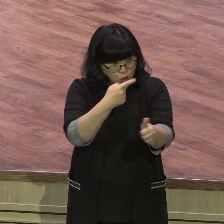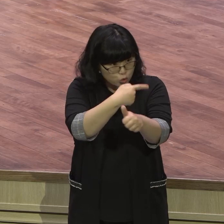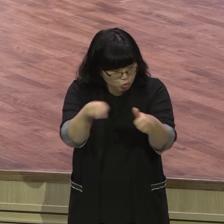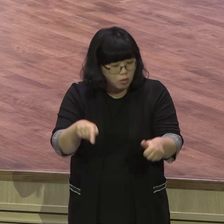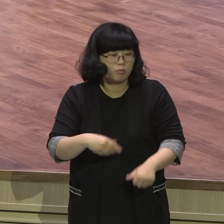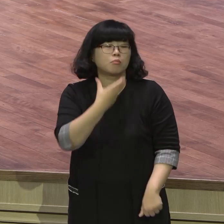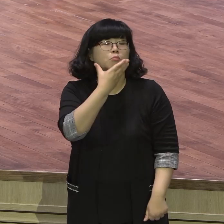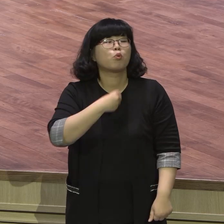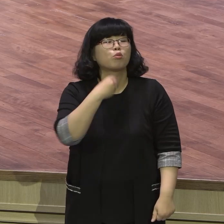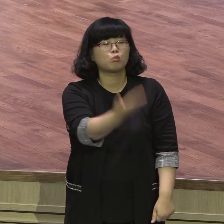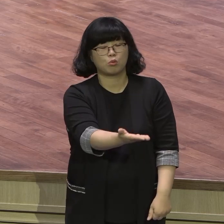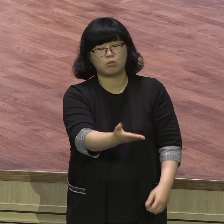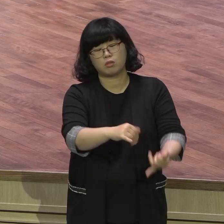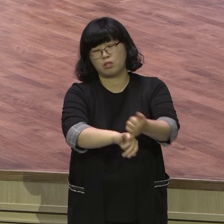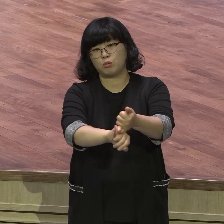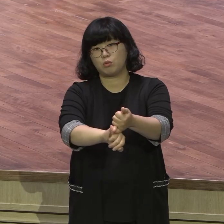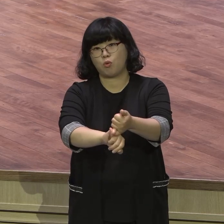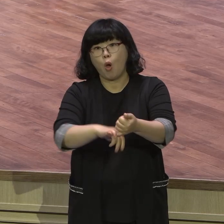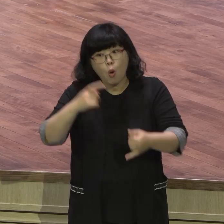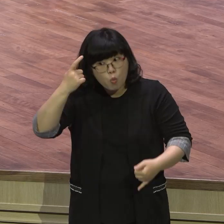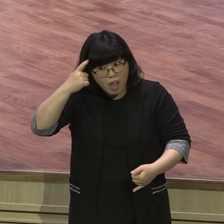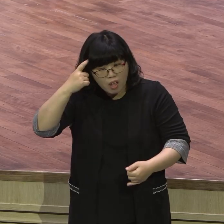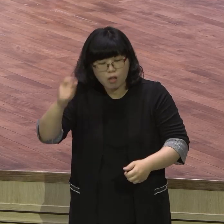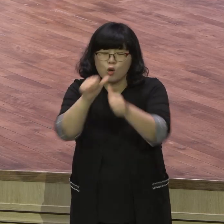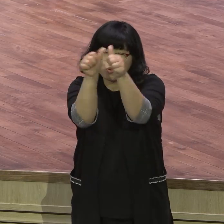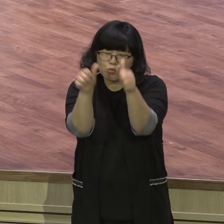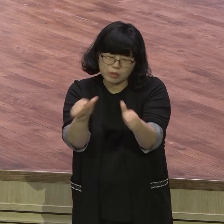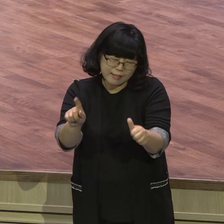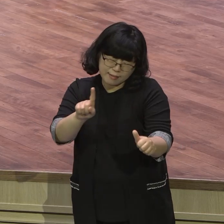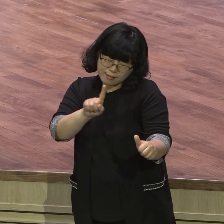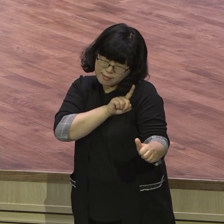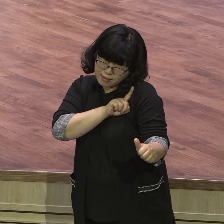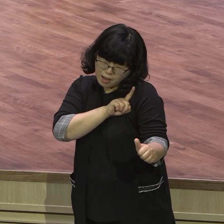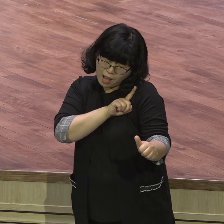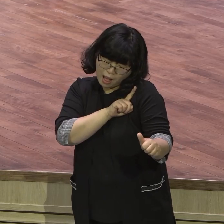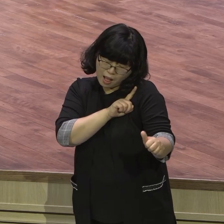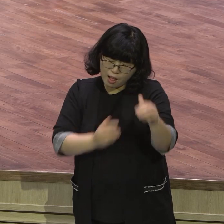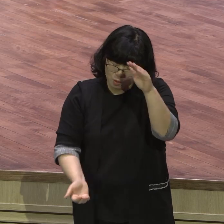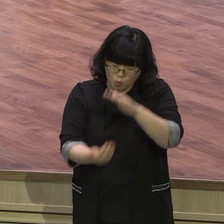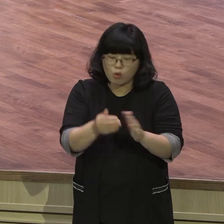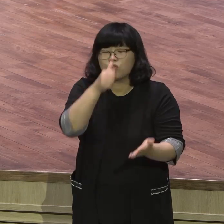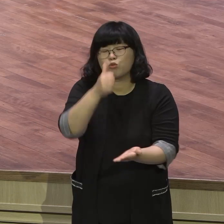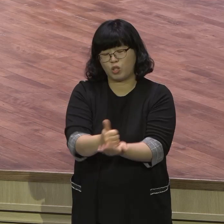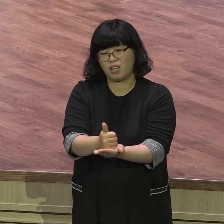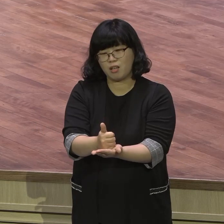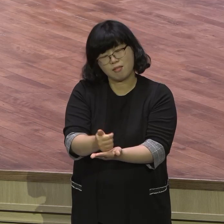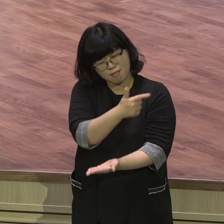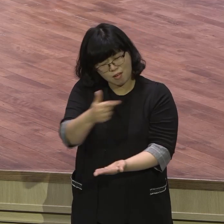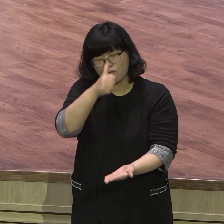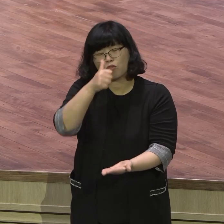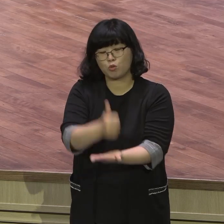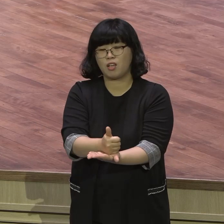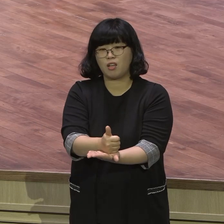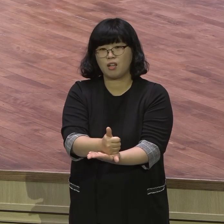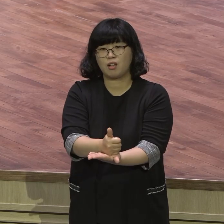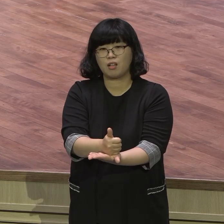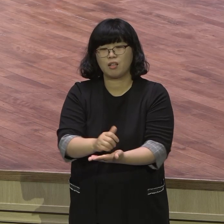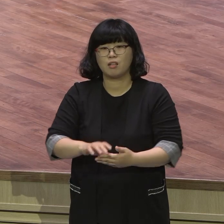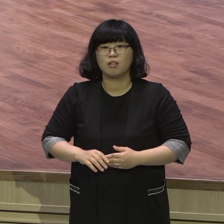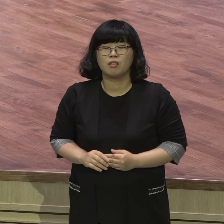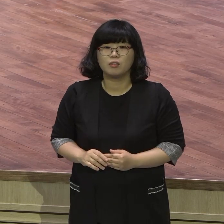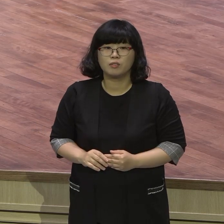하나님께서는요 우상 숭배의 죄를 가장 큰 죄로 이기십니다 역으로 하나님 중심으로 영적 숭결을 지킨